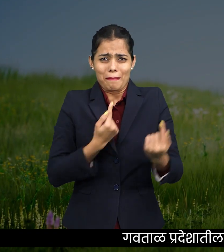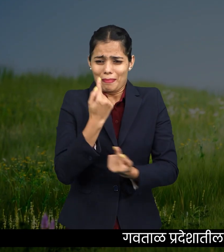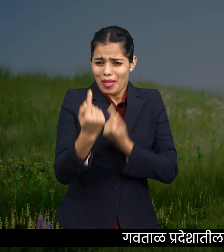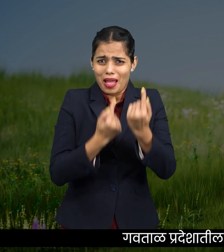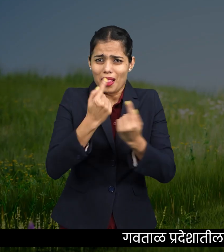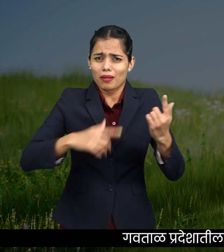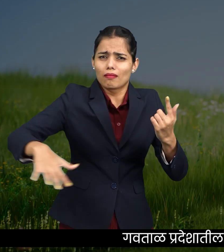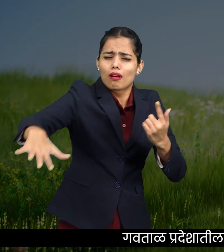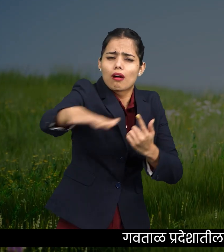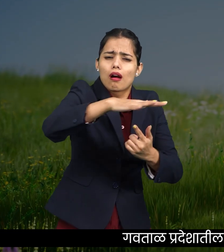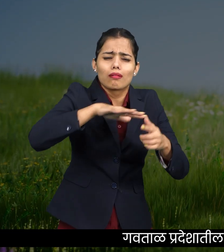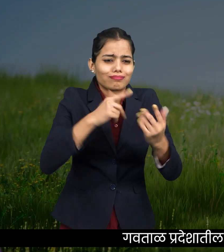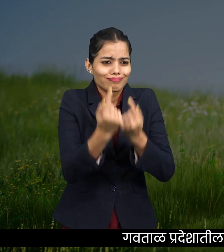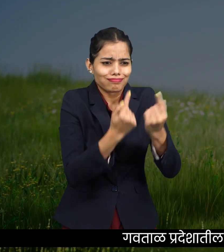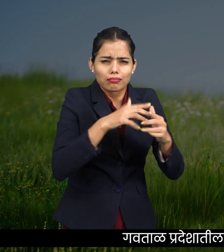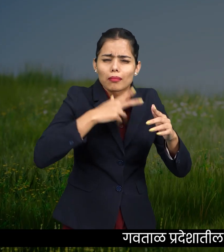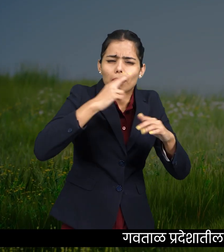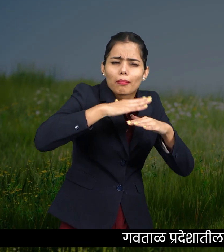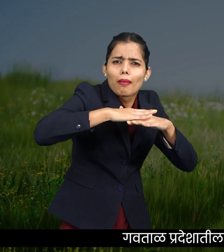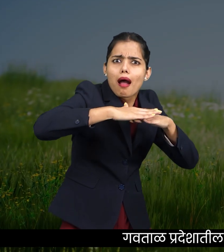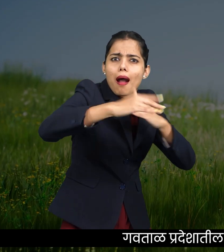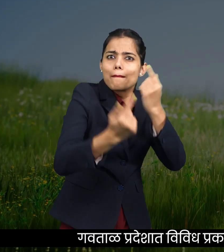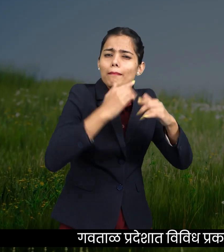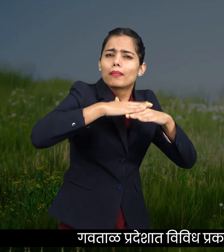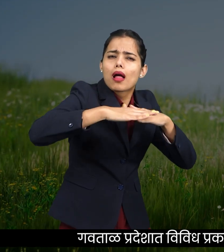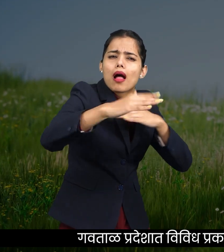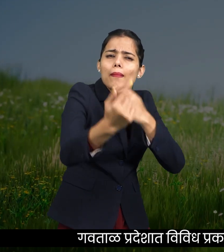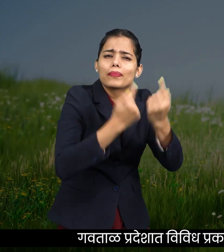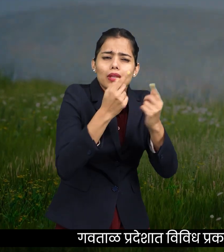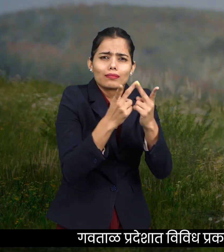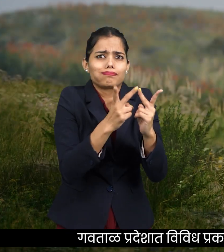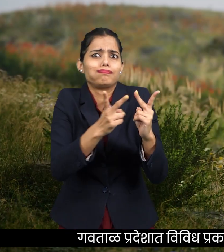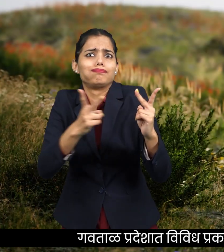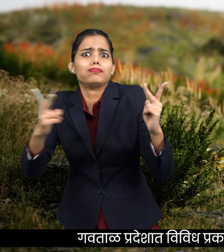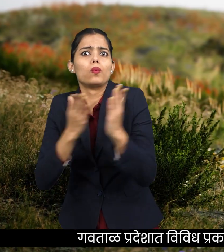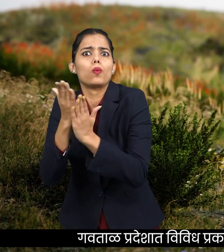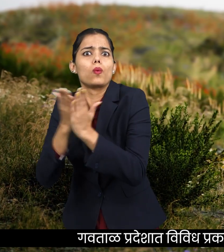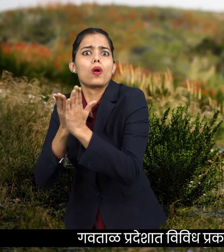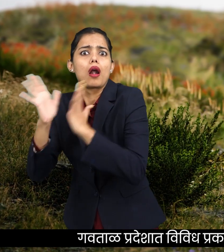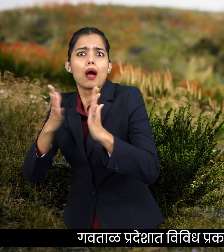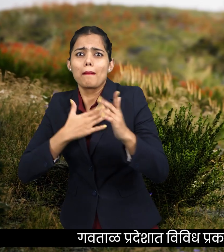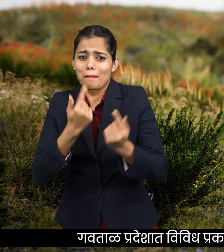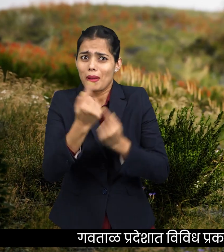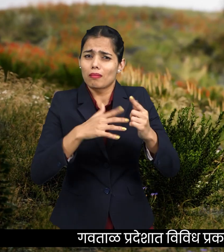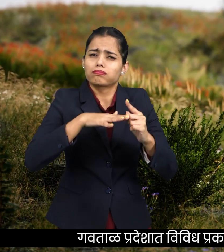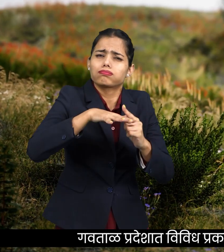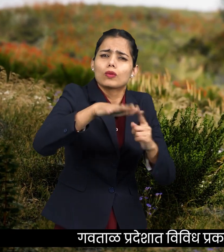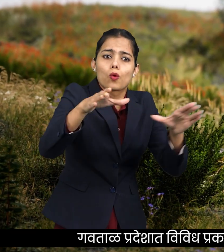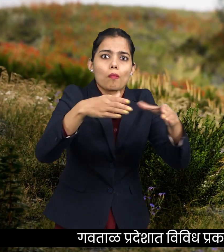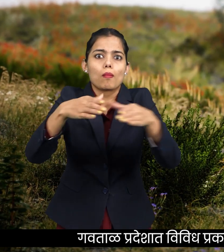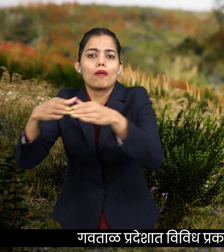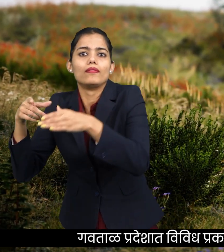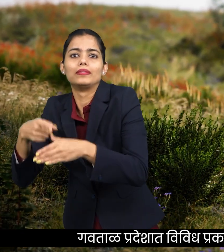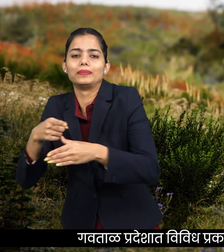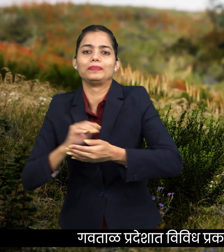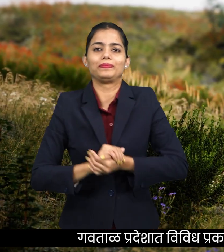गवताळ प्रदेशातील वनस्पतीमधले अनुकूलन. गवताळ प्रदेशात विविध प्रकारची झुडपे आणि गवत